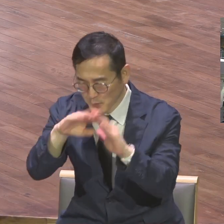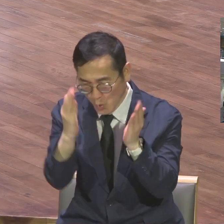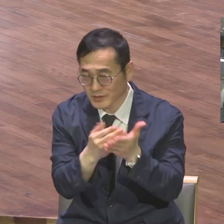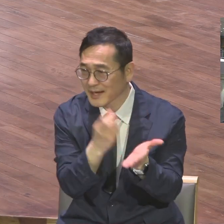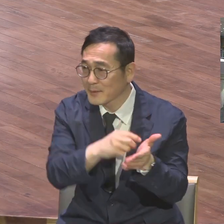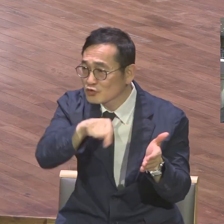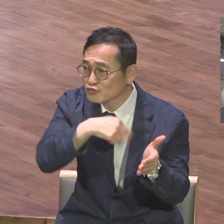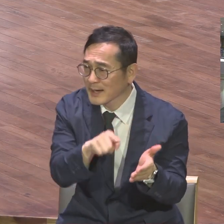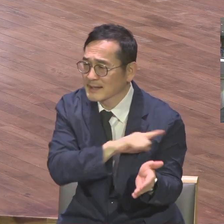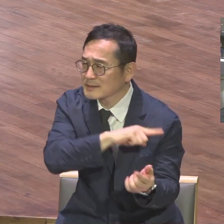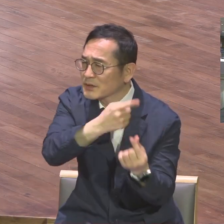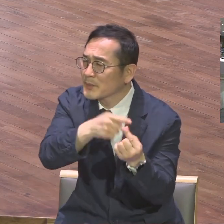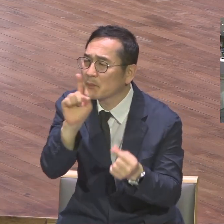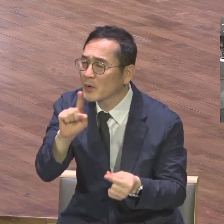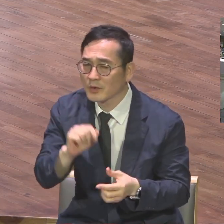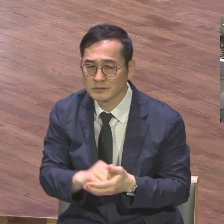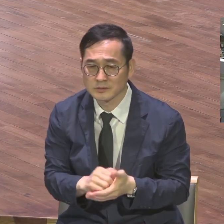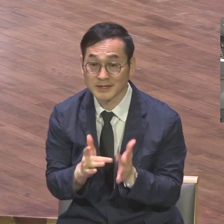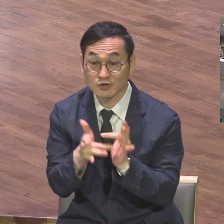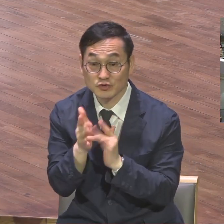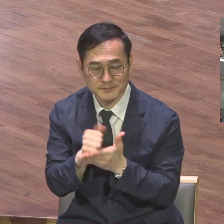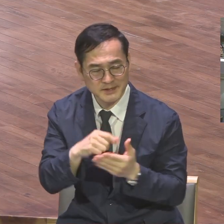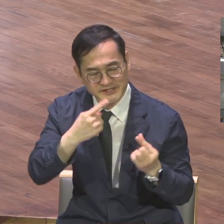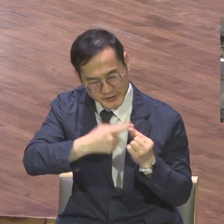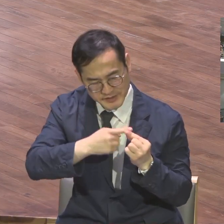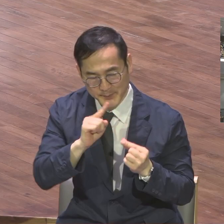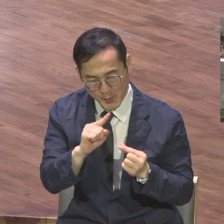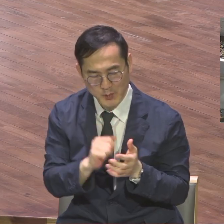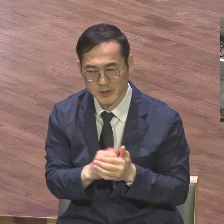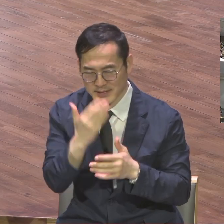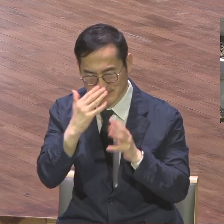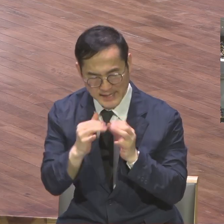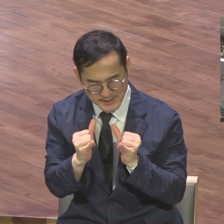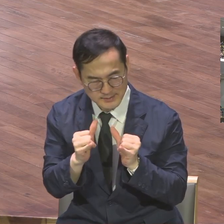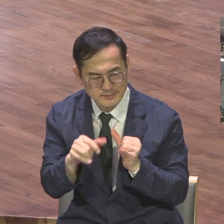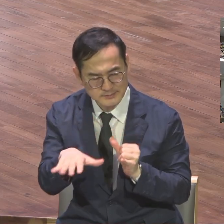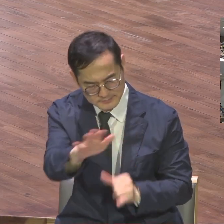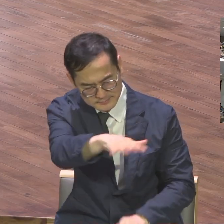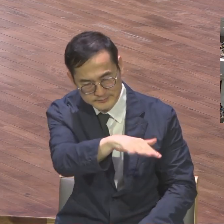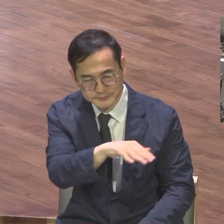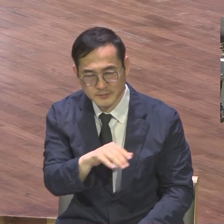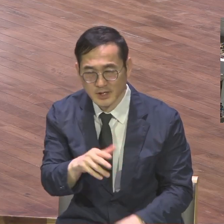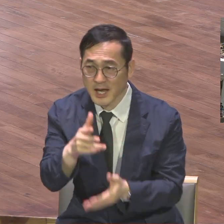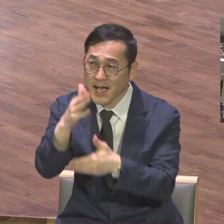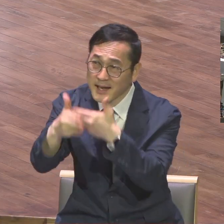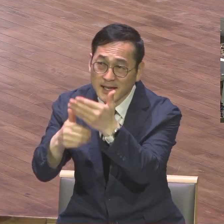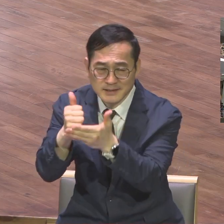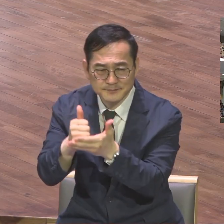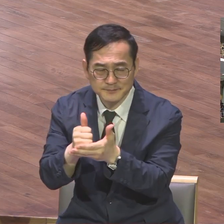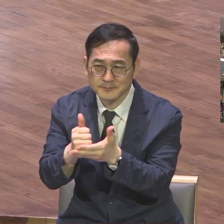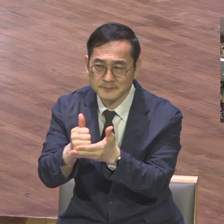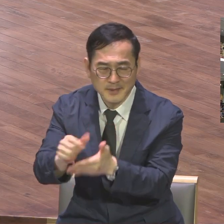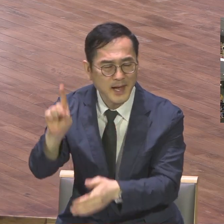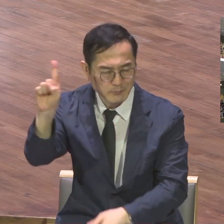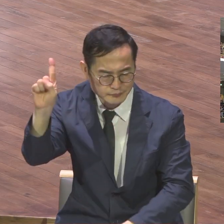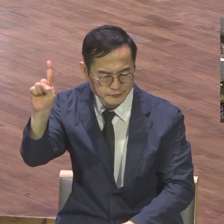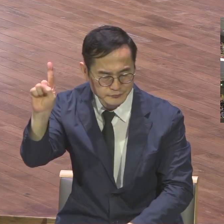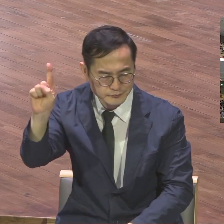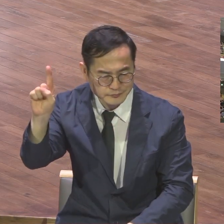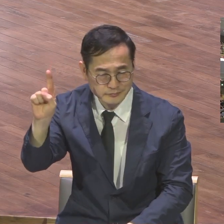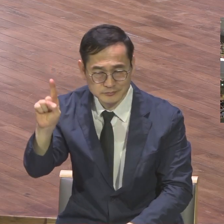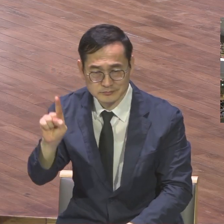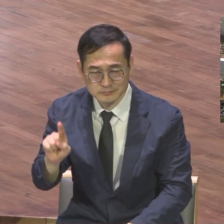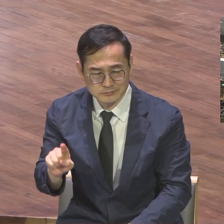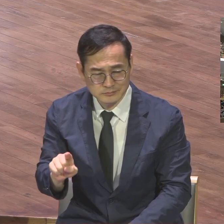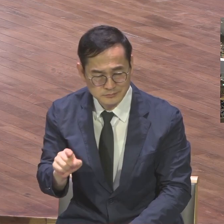무엇이니이까? 예수께서 대답하시되 첫째는 이것이니 이스라엘아 들으라. 주 곧 우리 하나님은 유일한 주시라. 내